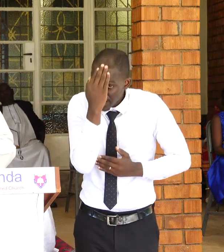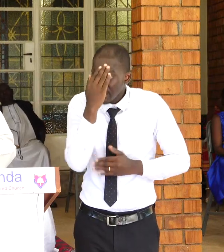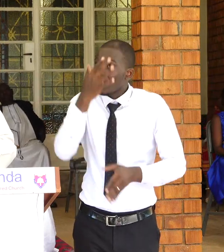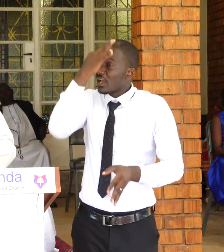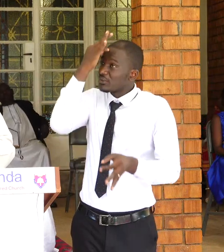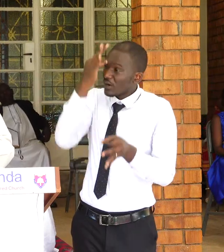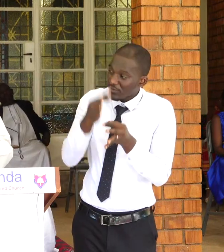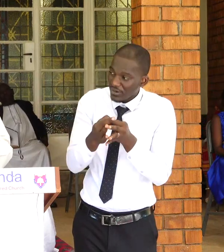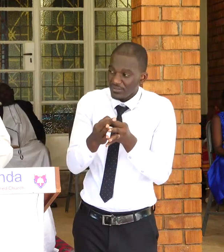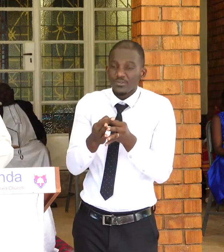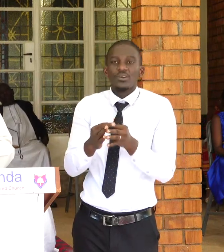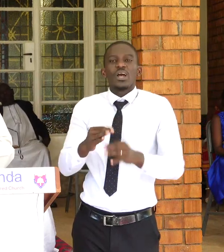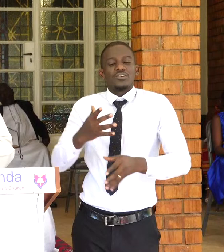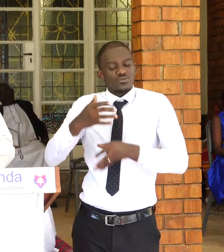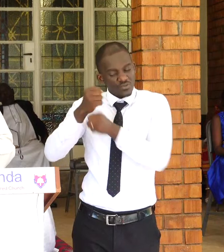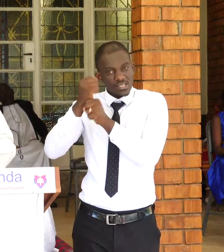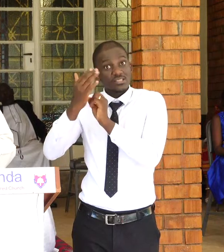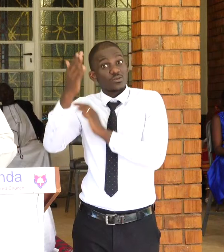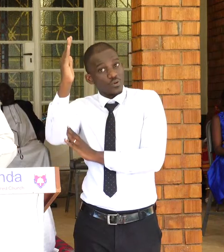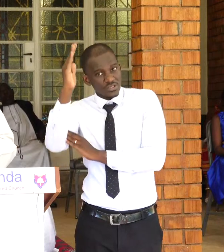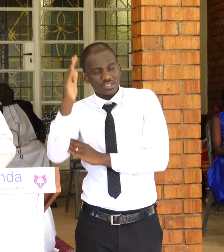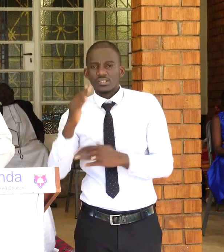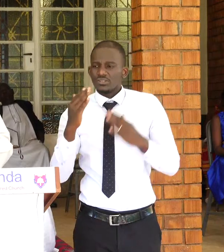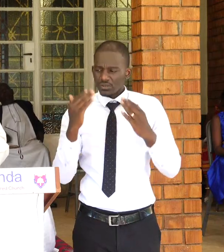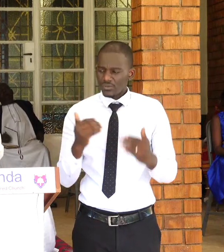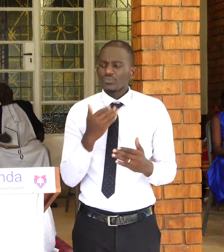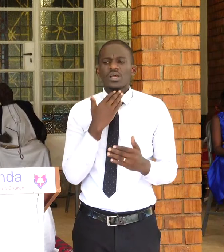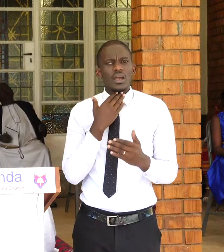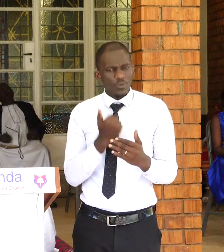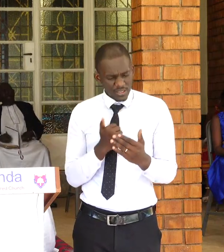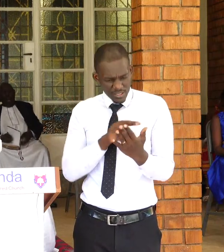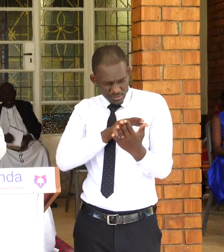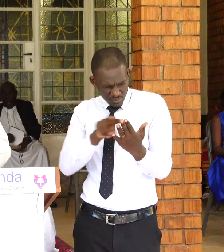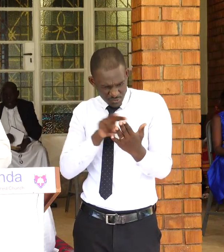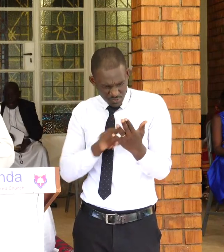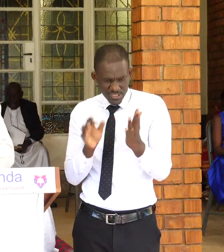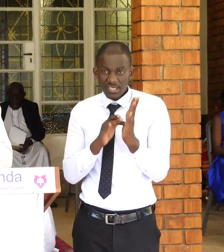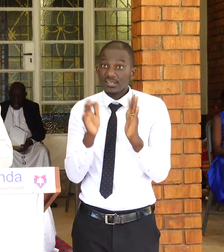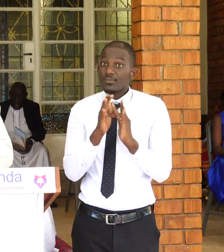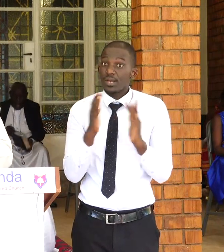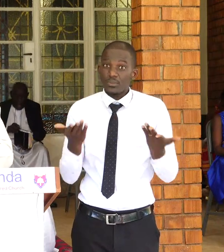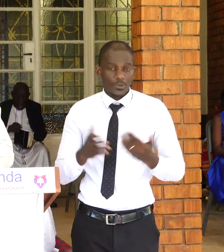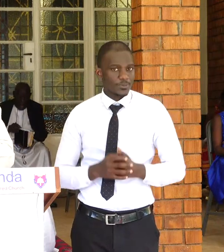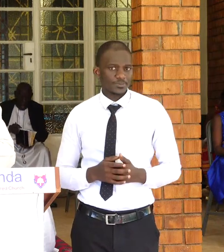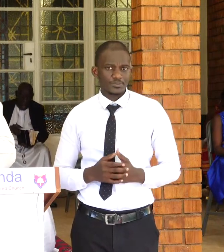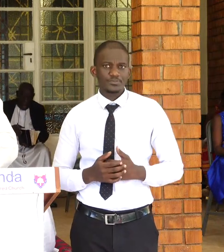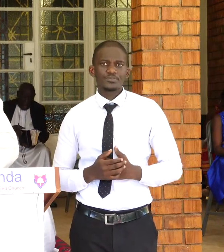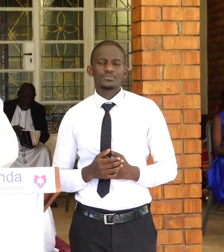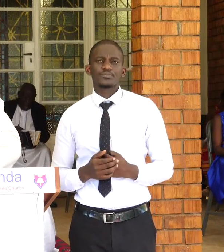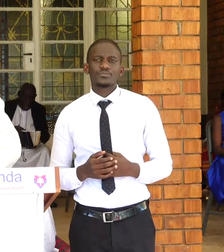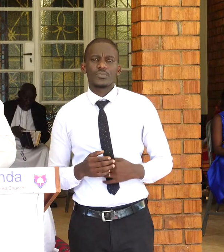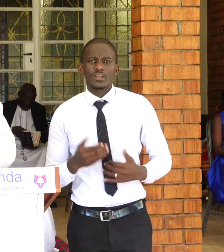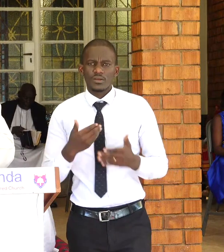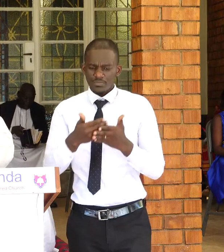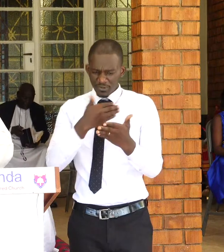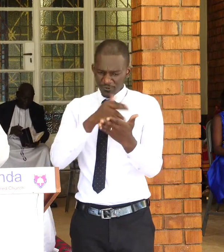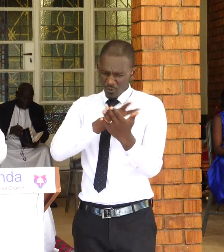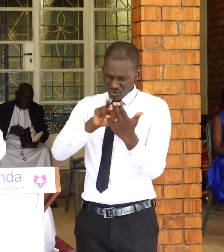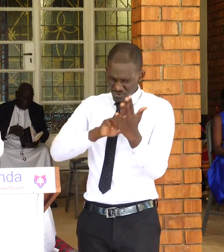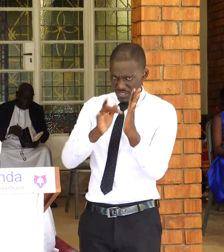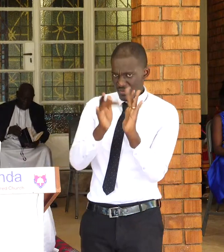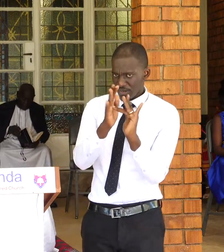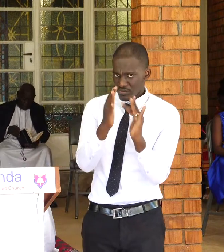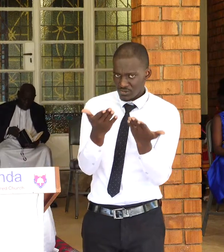omwesiga era omwagala. Kati njagala tugende mu kyawandiikibwa kyaffe, naye nga tetunnagenda mu